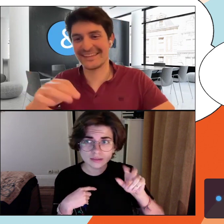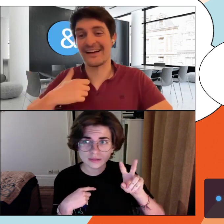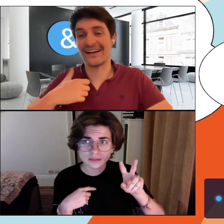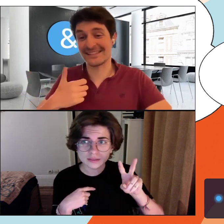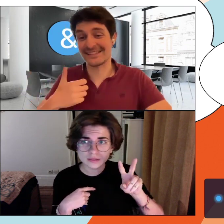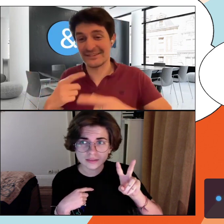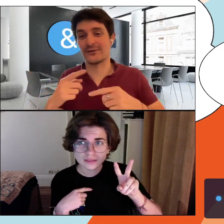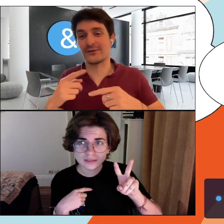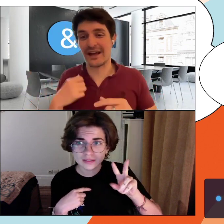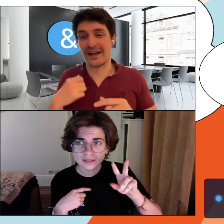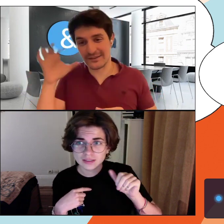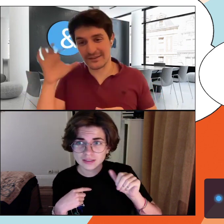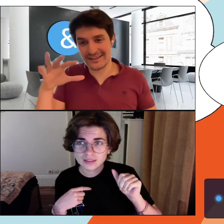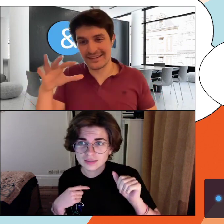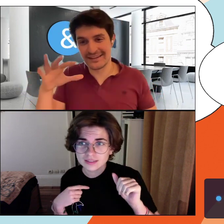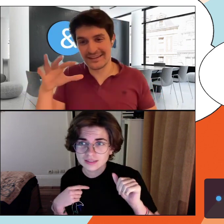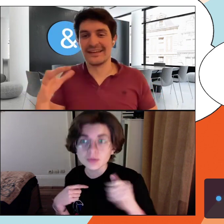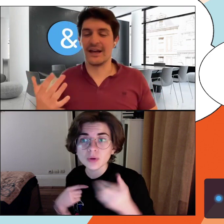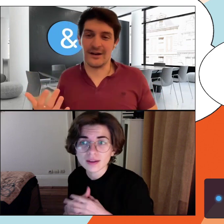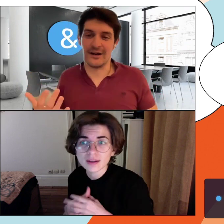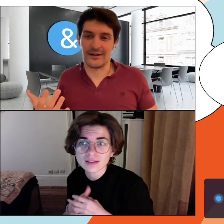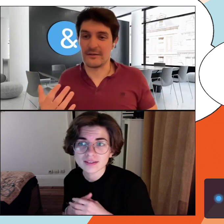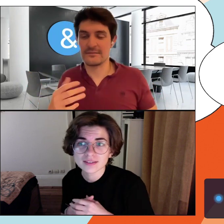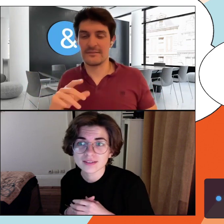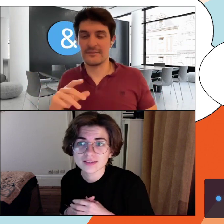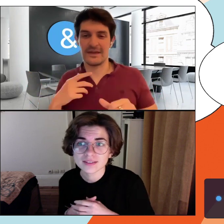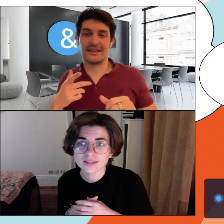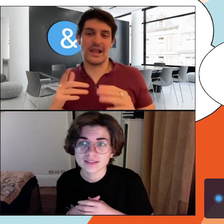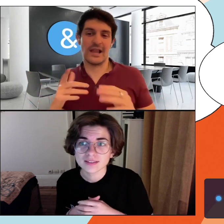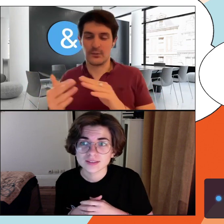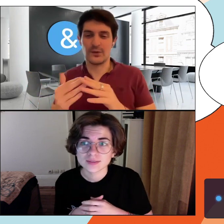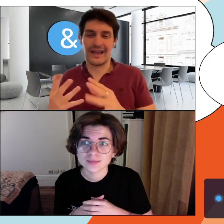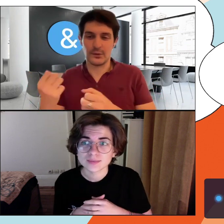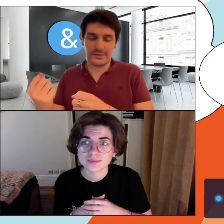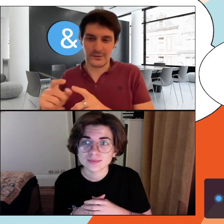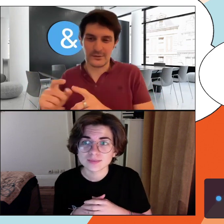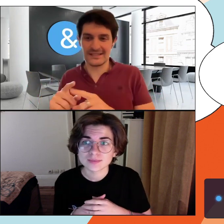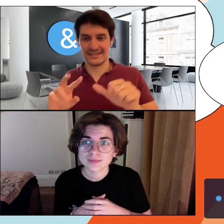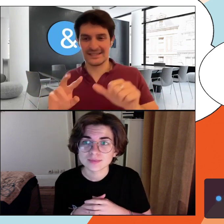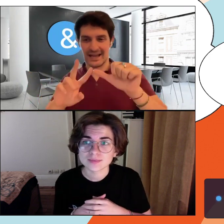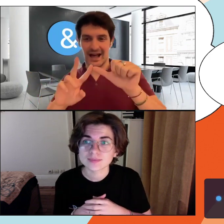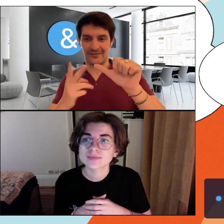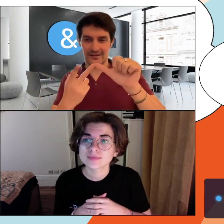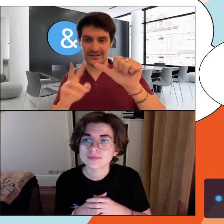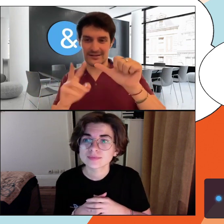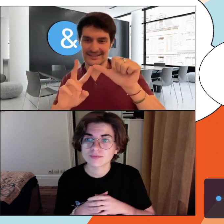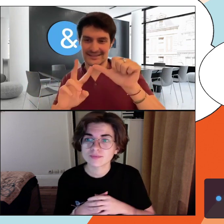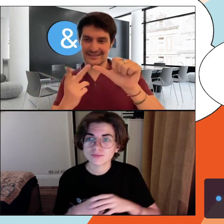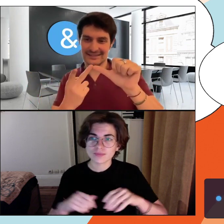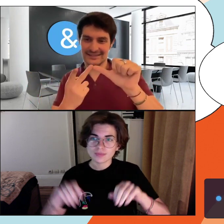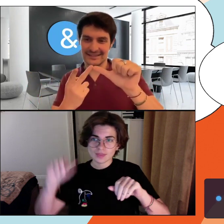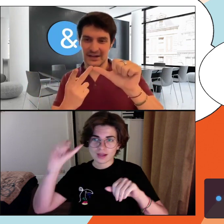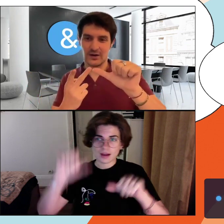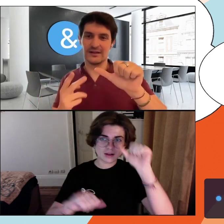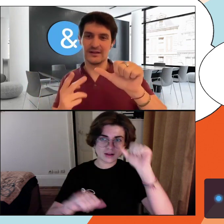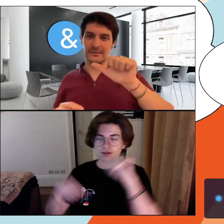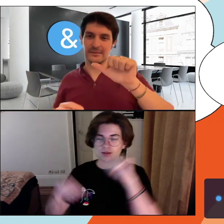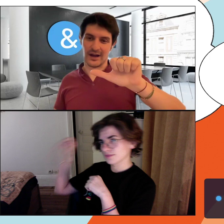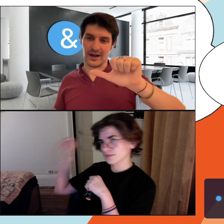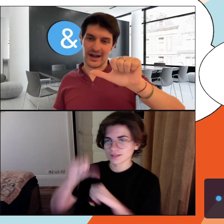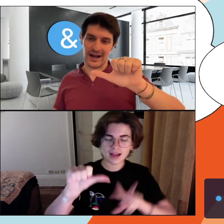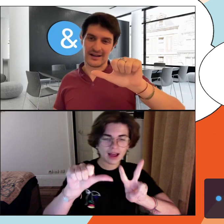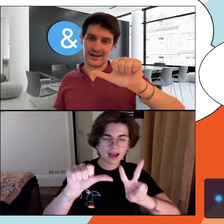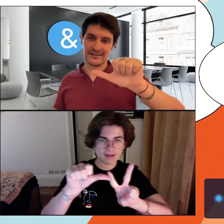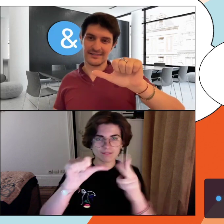a C'est... un site que j'ai inventé, Ouais. euh, mais la communauté a adopté aussi, c'est Ava. Ah, D'accord. alors,